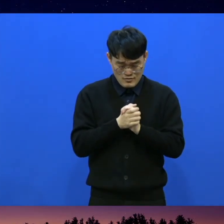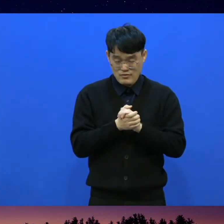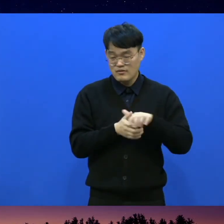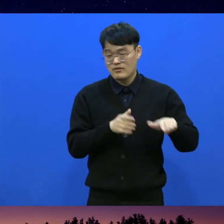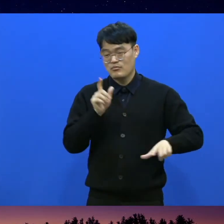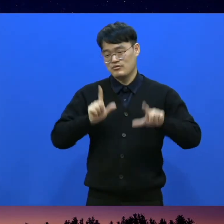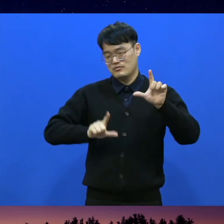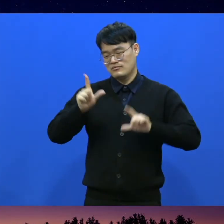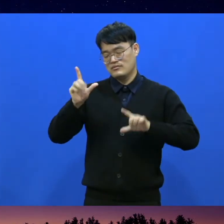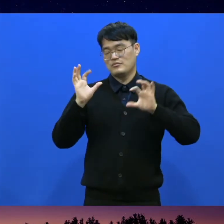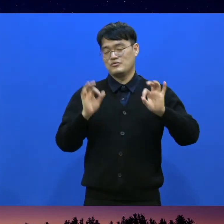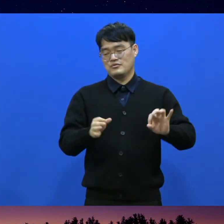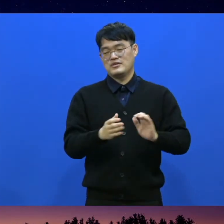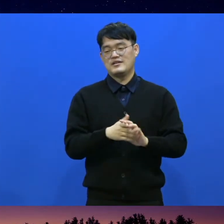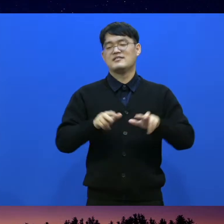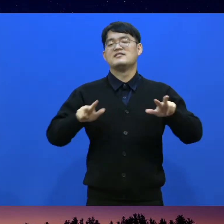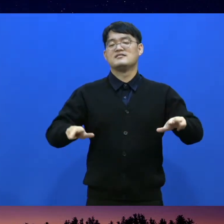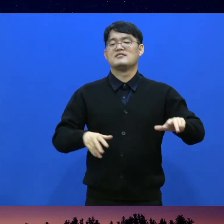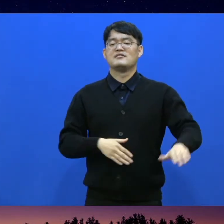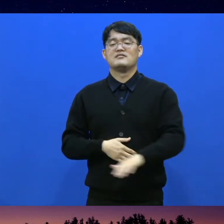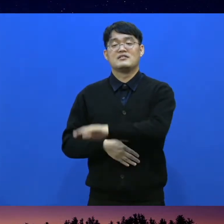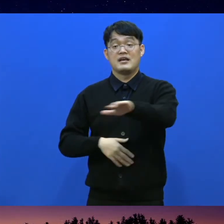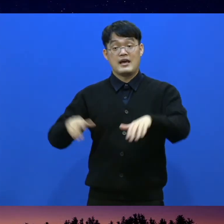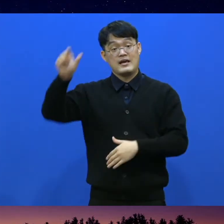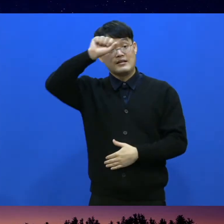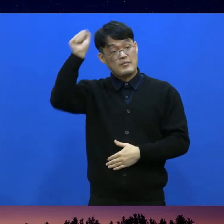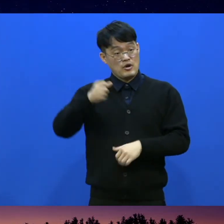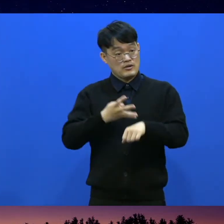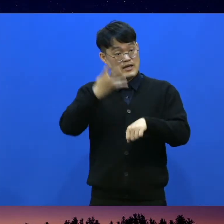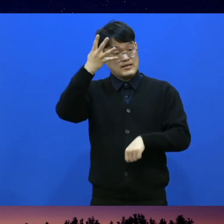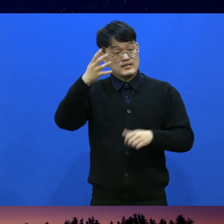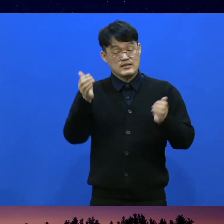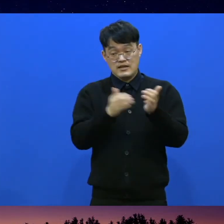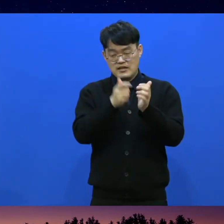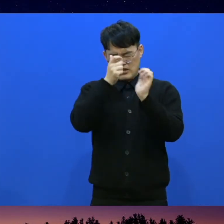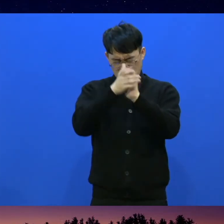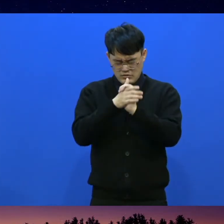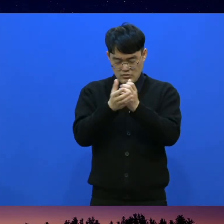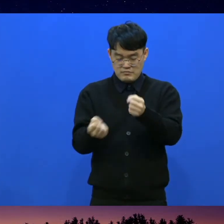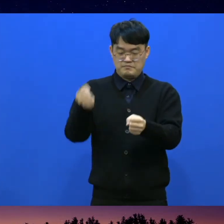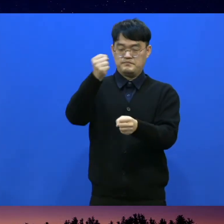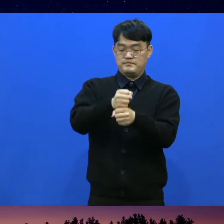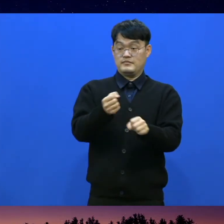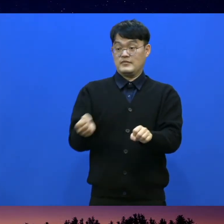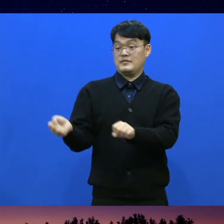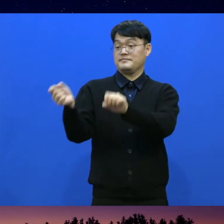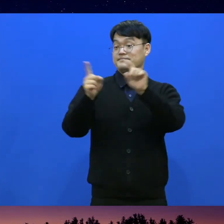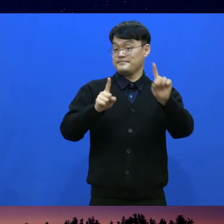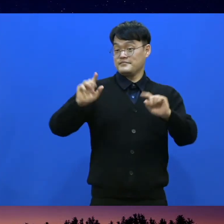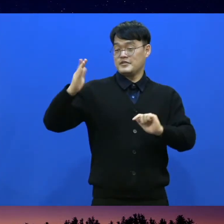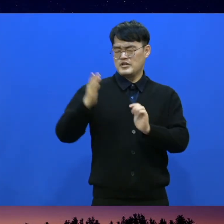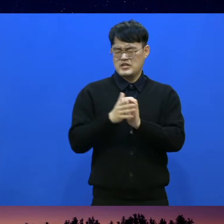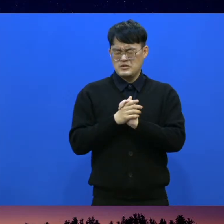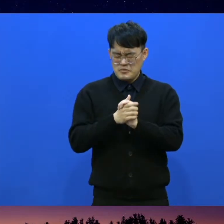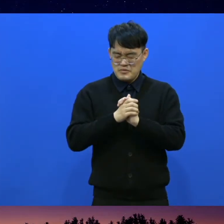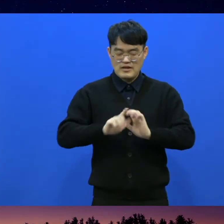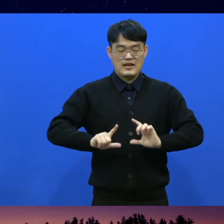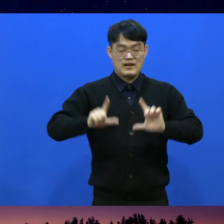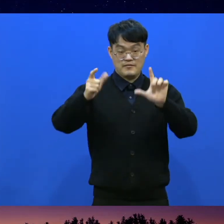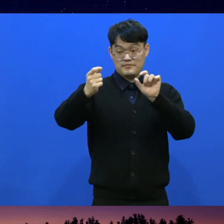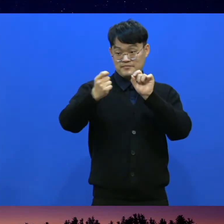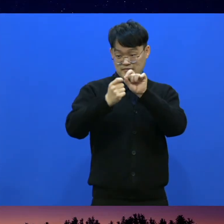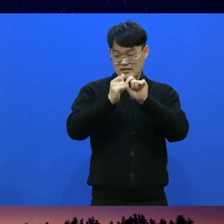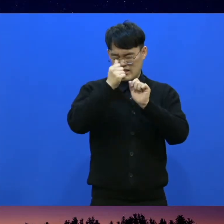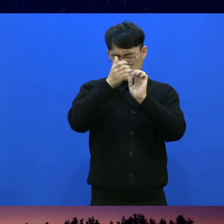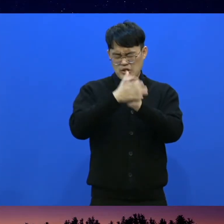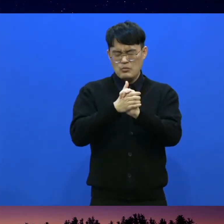기도하고 하는데 이제 곧 우리 새벽 4시까지 하는 것도 날이 복구를 하고 이제 기도하는 날이 올 것입니다. 기도밖에 사는